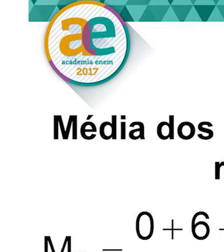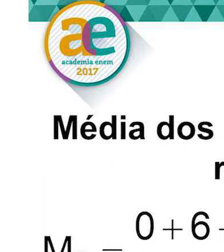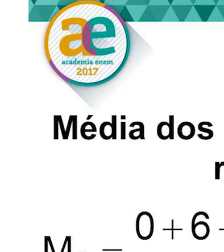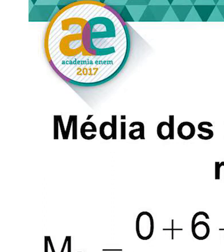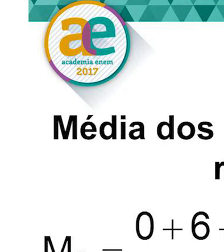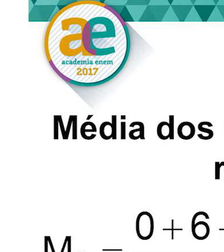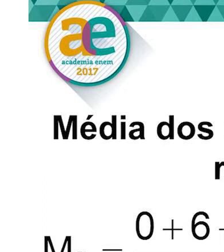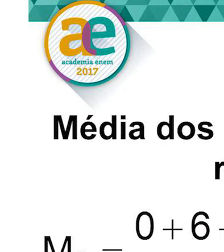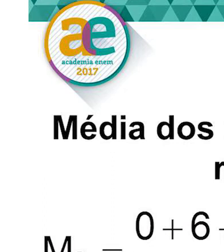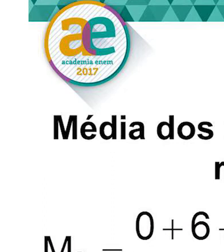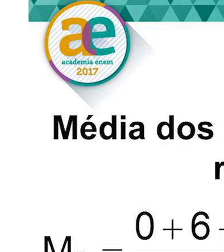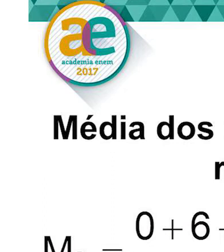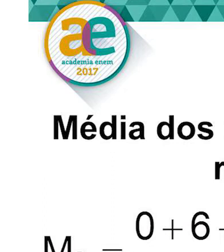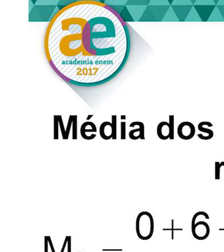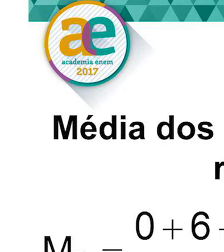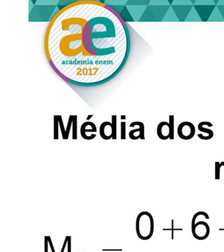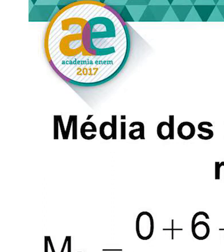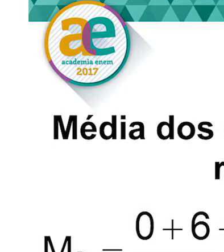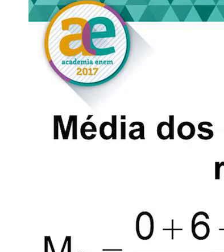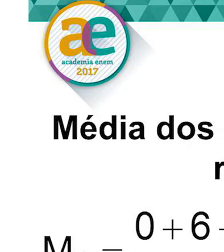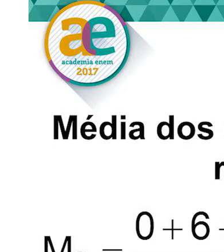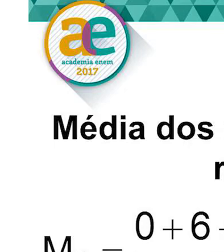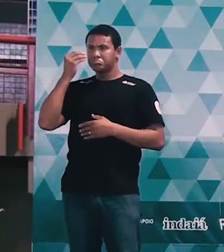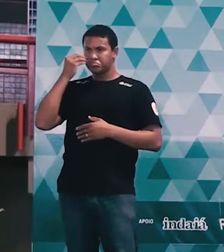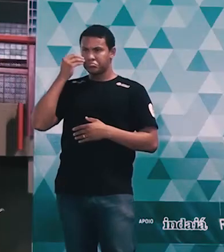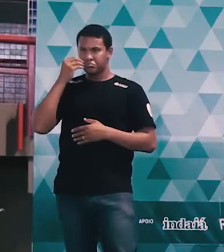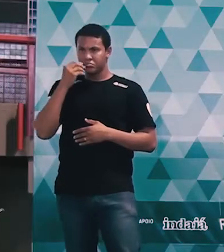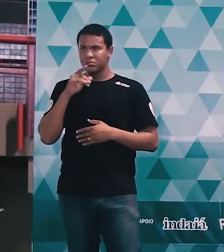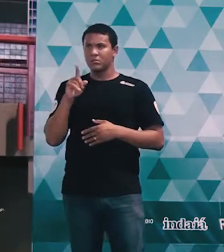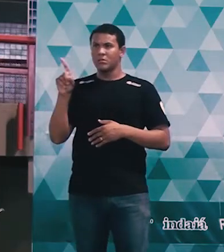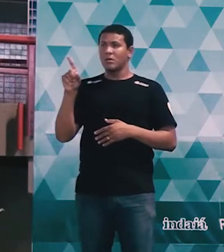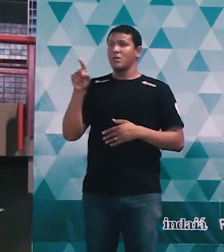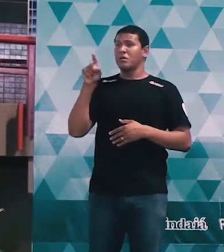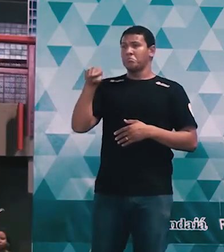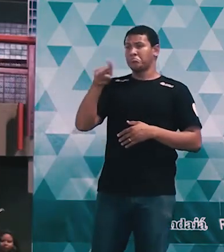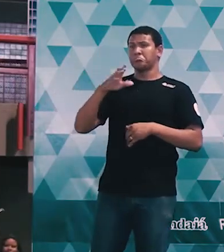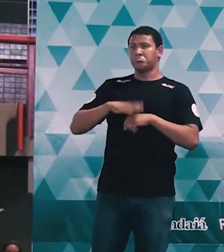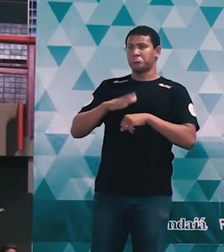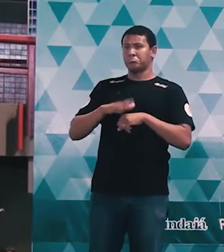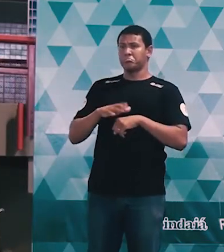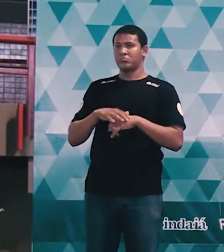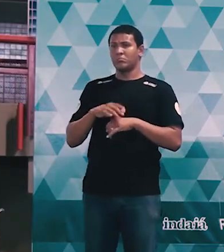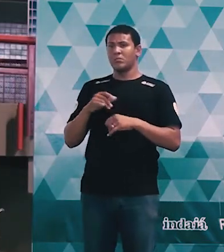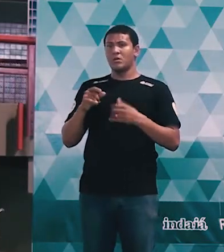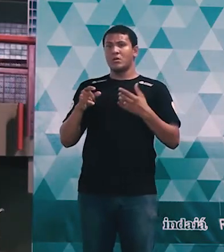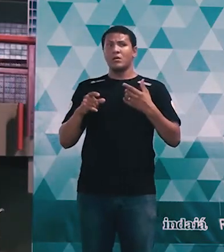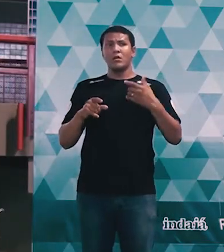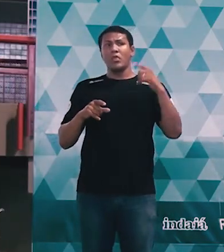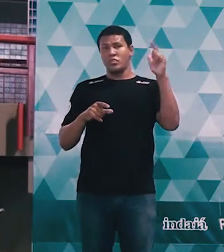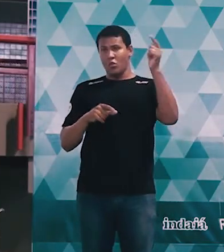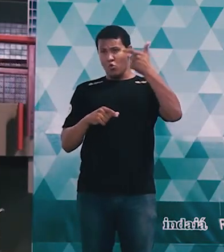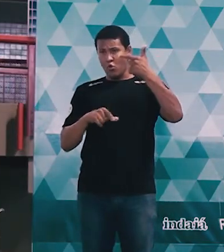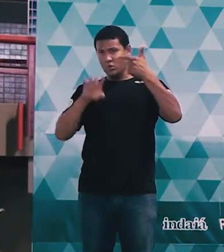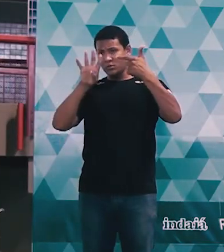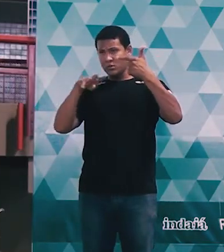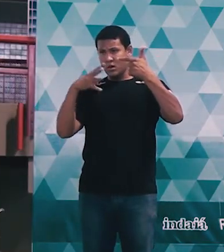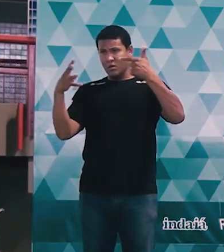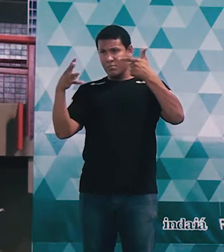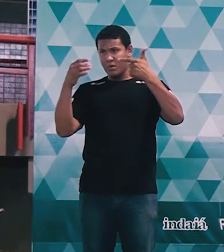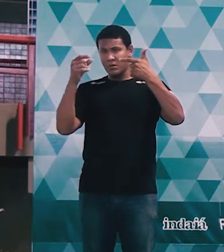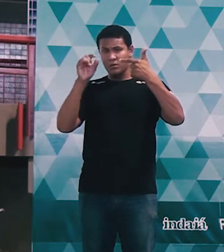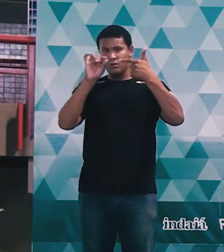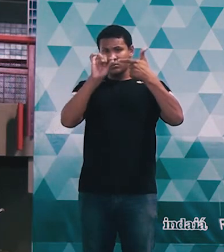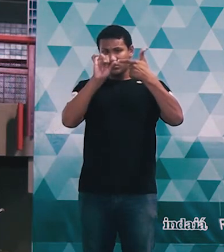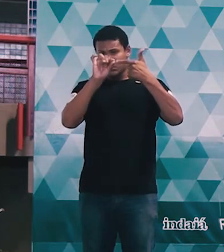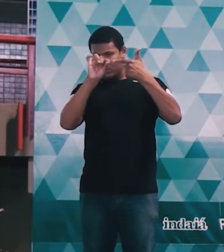dá 4,8. O que é que tu vai fazer agora? Puxa uma setinha para o reagente 2, puxa uma setinha e escreve que